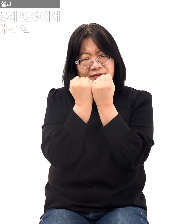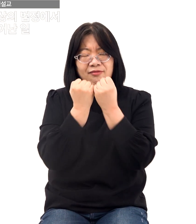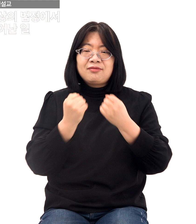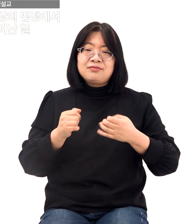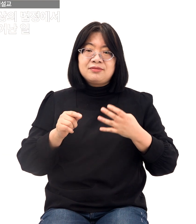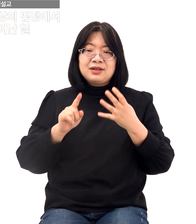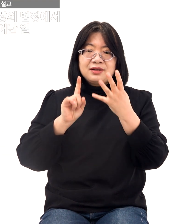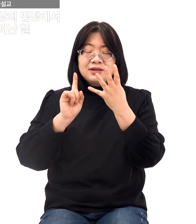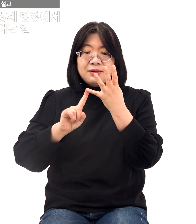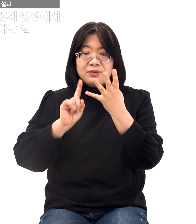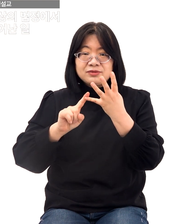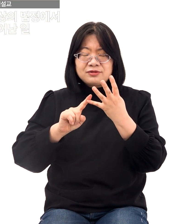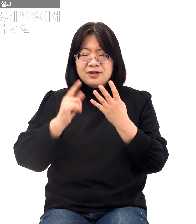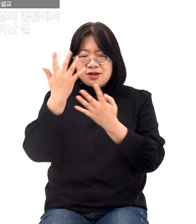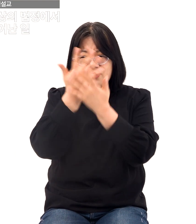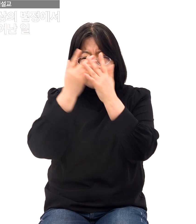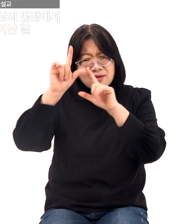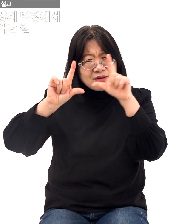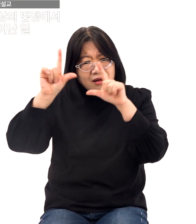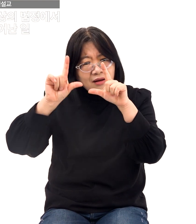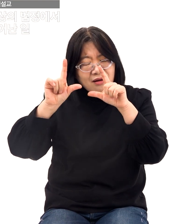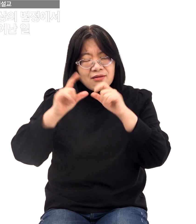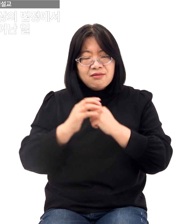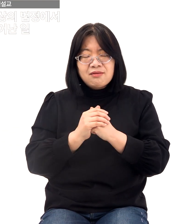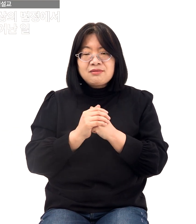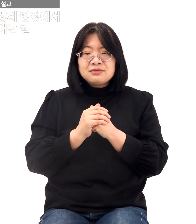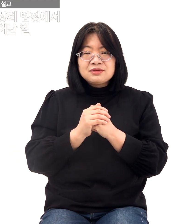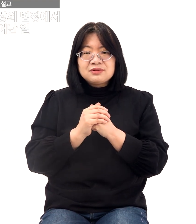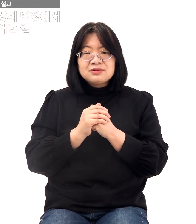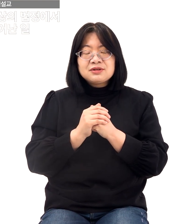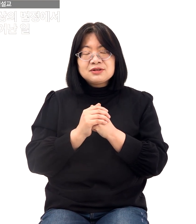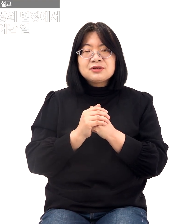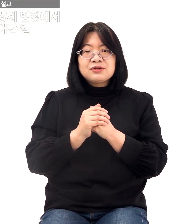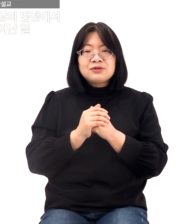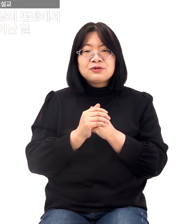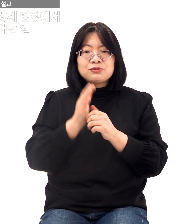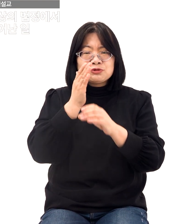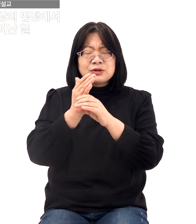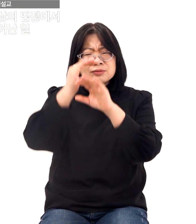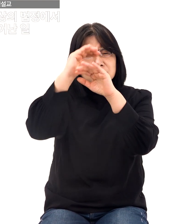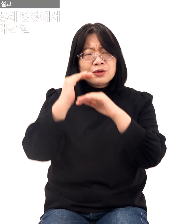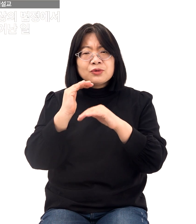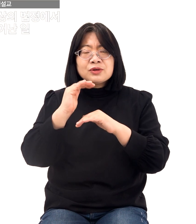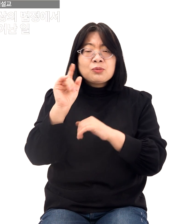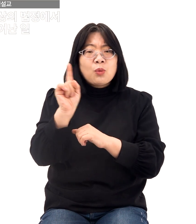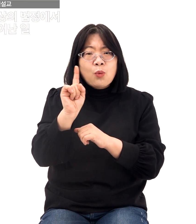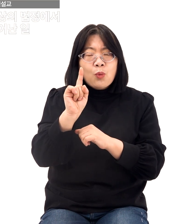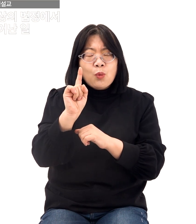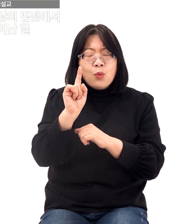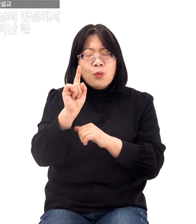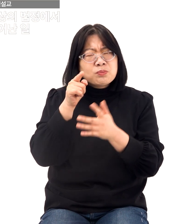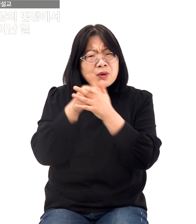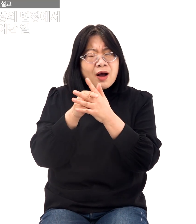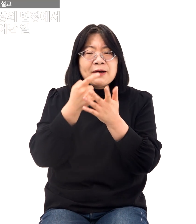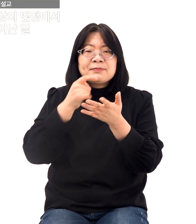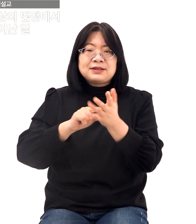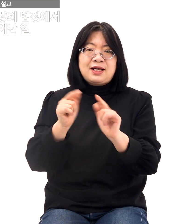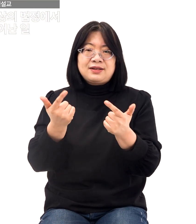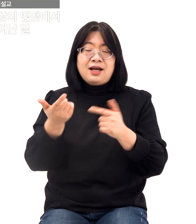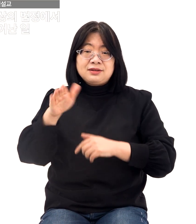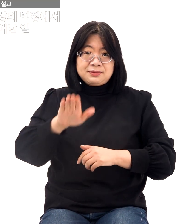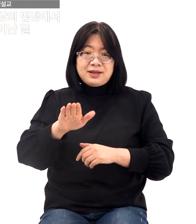환상은 어떤 초점에 맞춰져 있는가 쉽지 않아요. 그런데